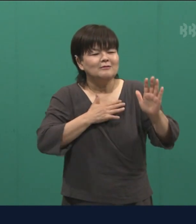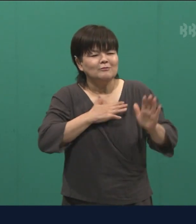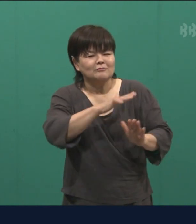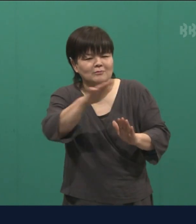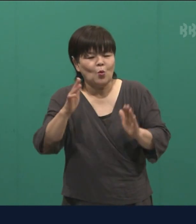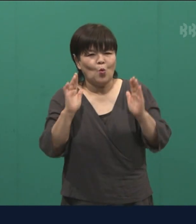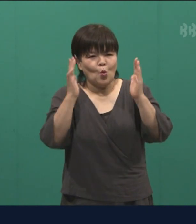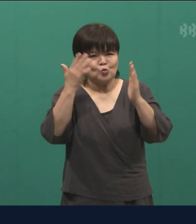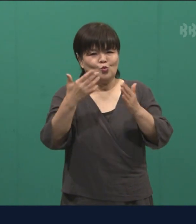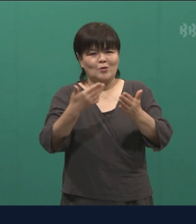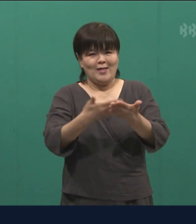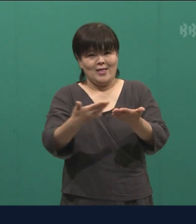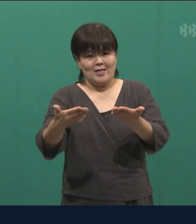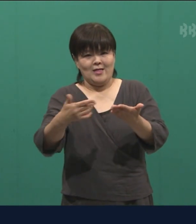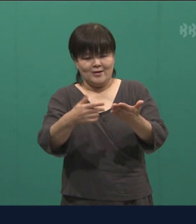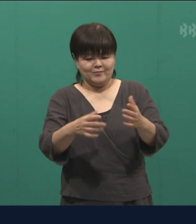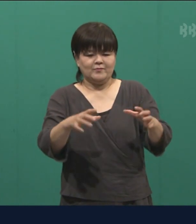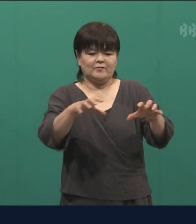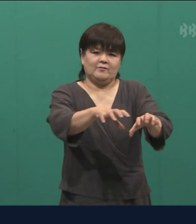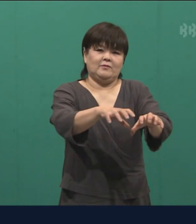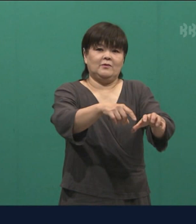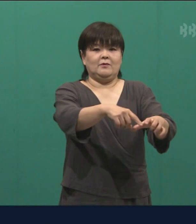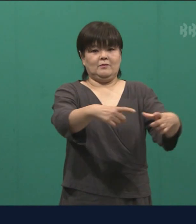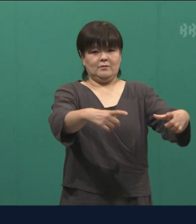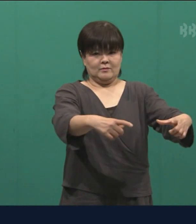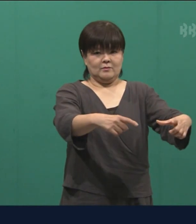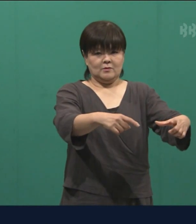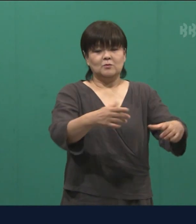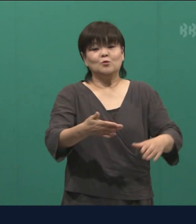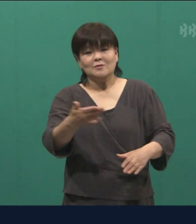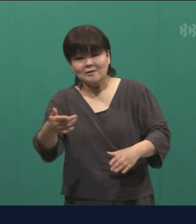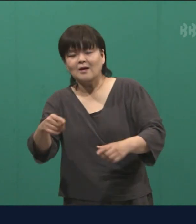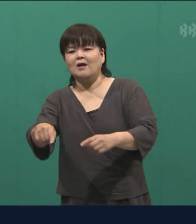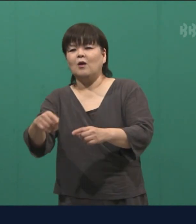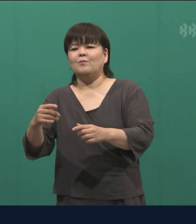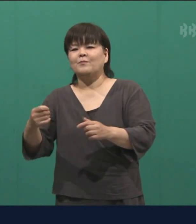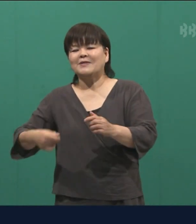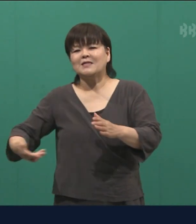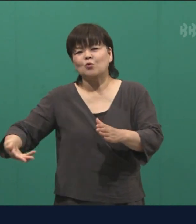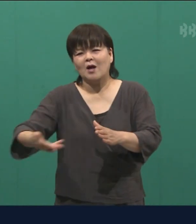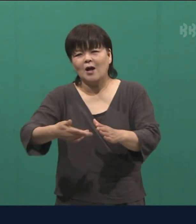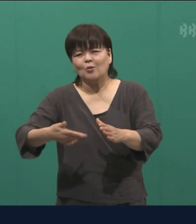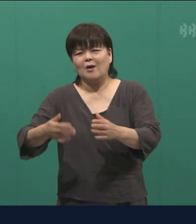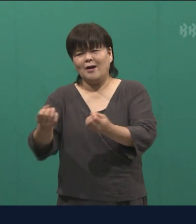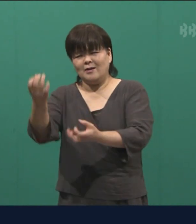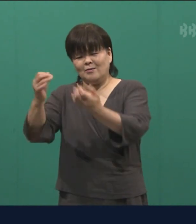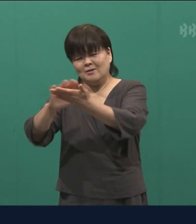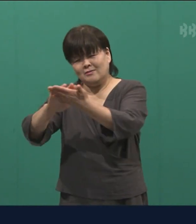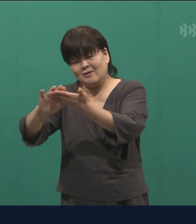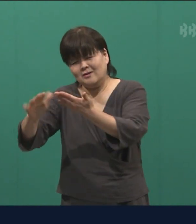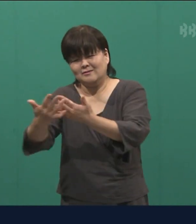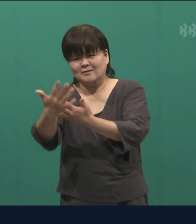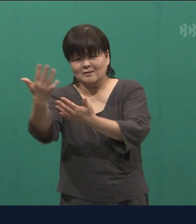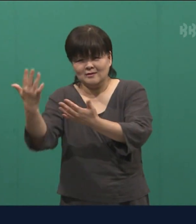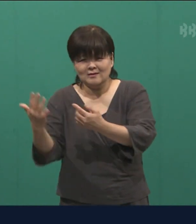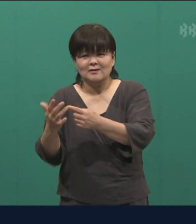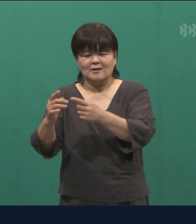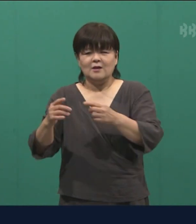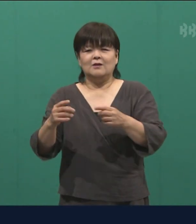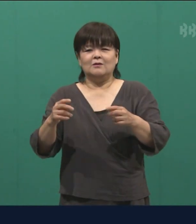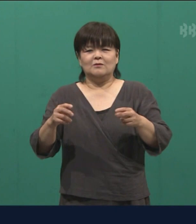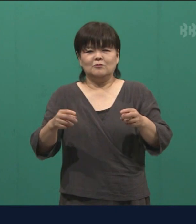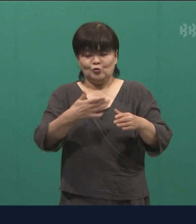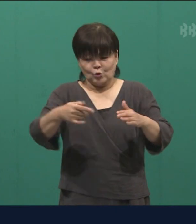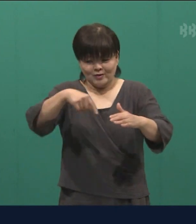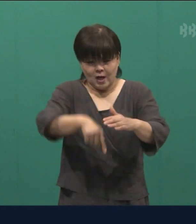産品として知られる大津絵を一つに描いたもの、そして琵琶湖と色鮮やかな